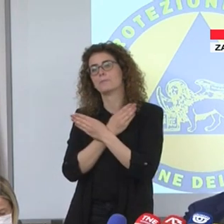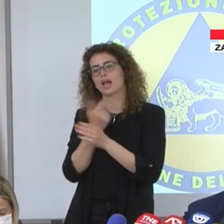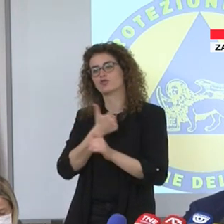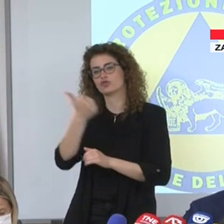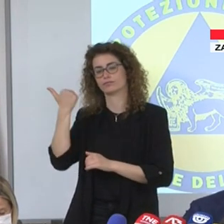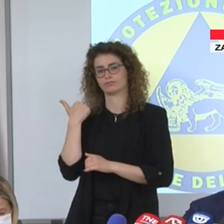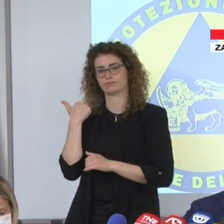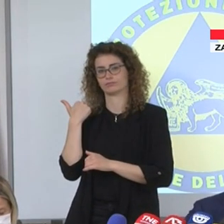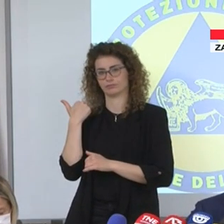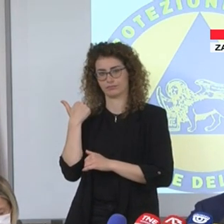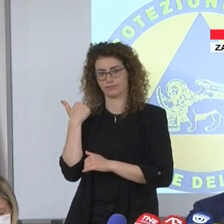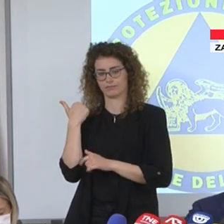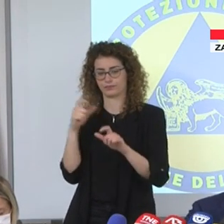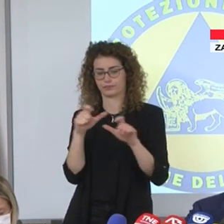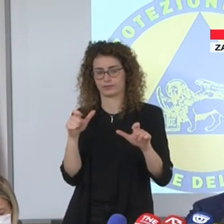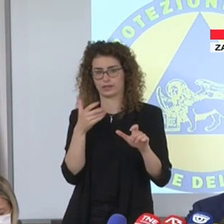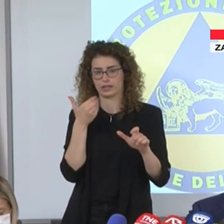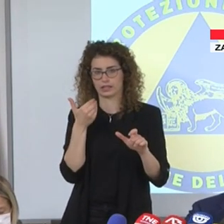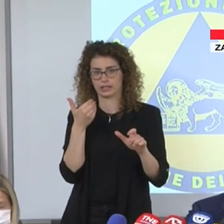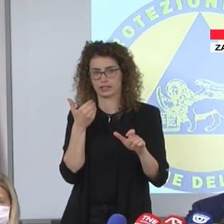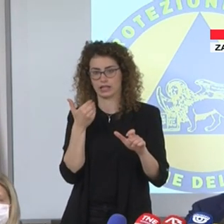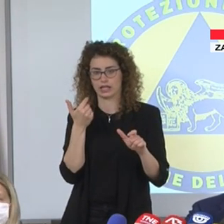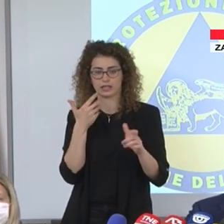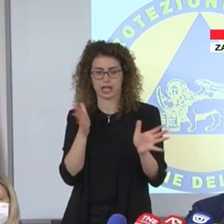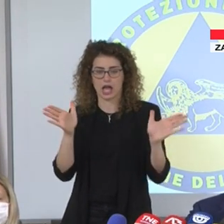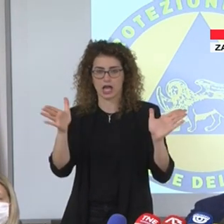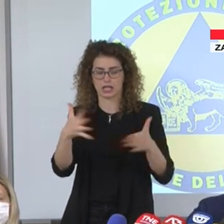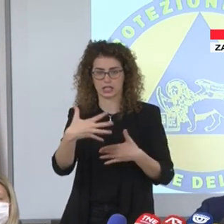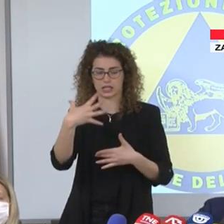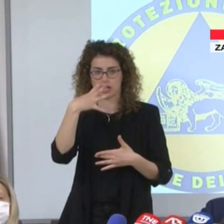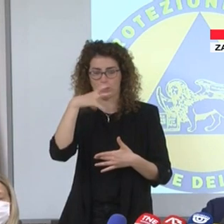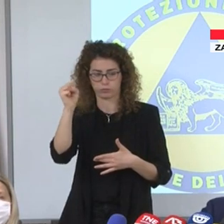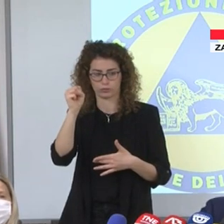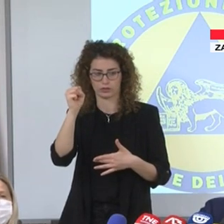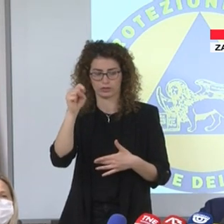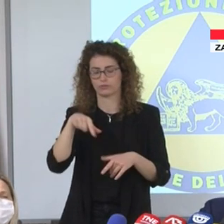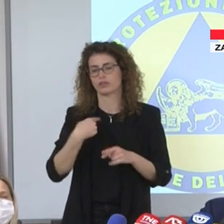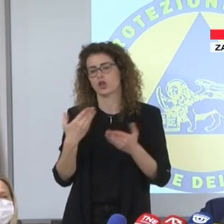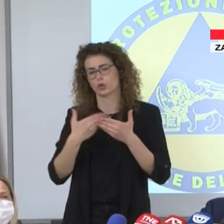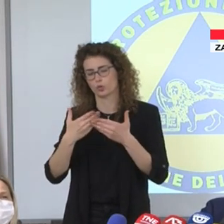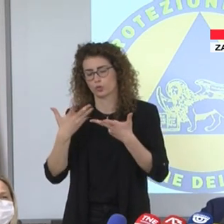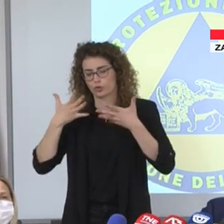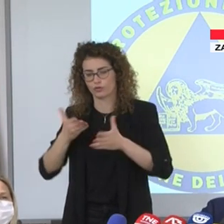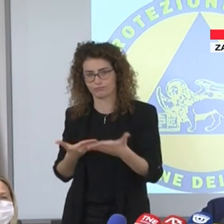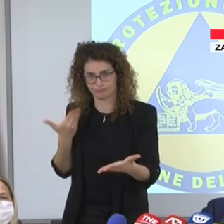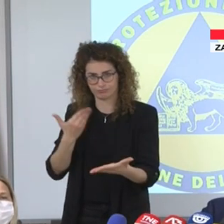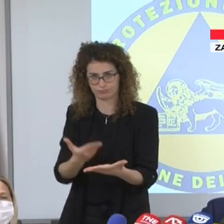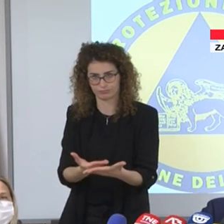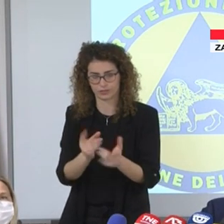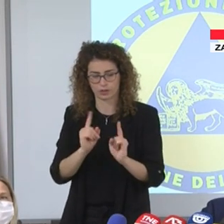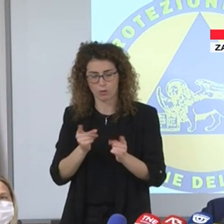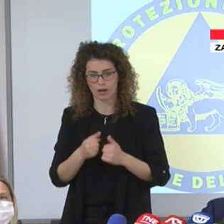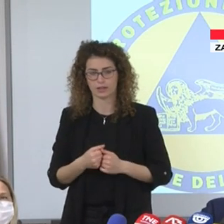vaccini. C'è una stanza buia. Invece noi vediamo, guardate, vi porterò uno studio che abbiamo fatto